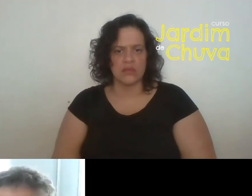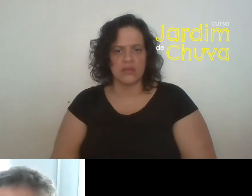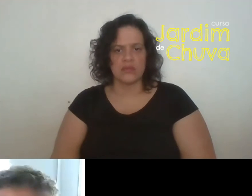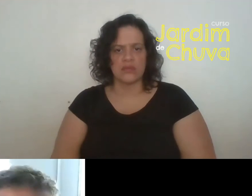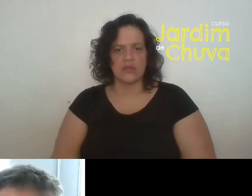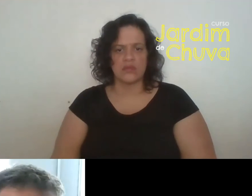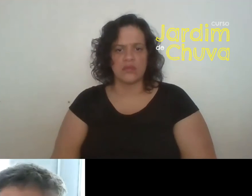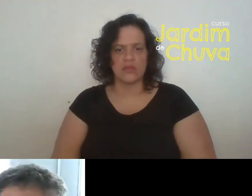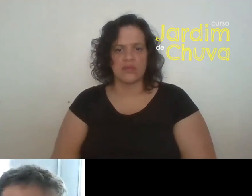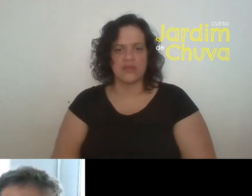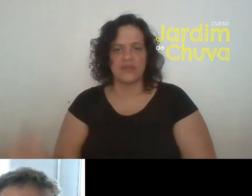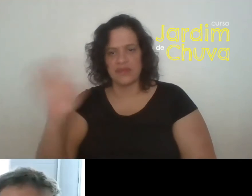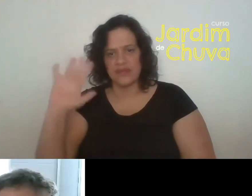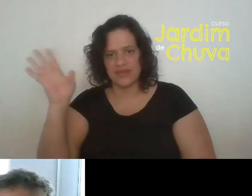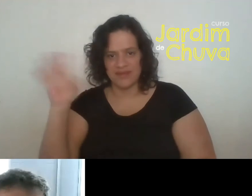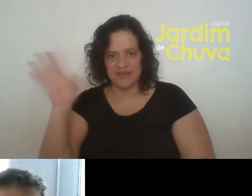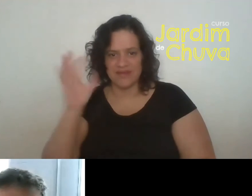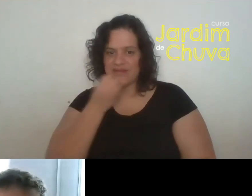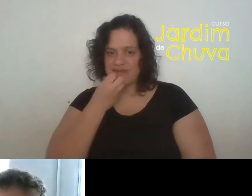Oi, pessoal, tudo bom?